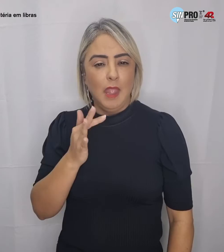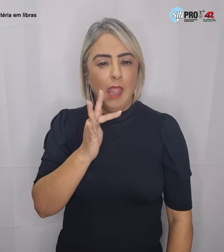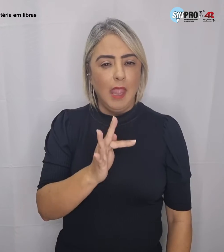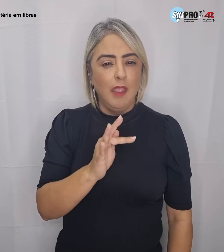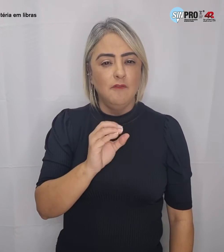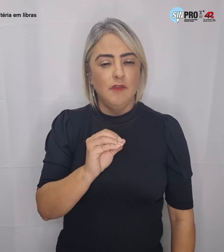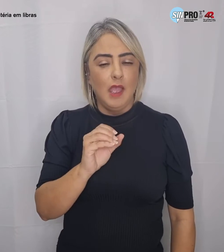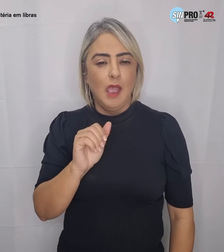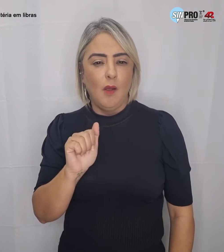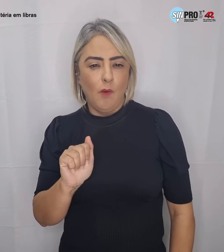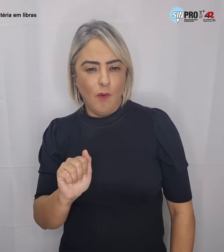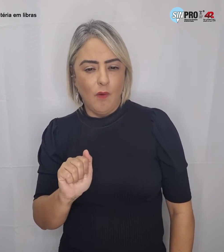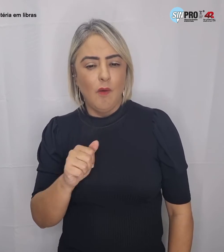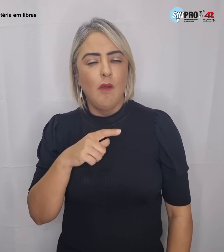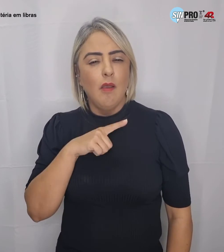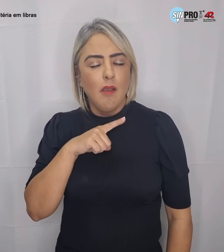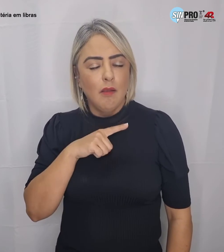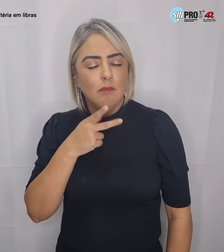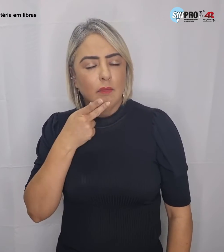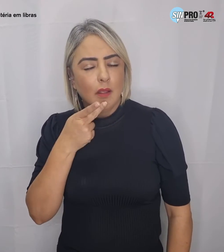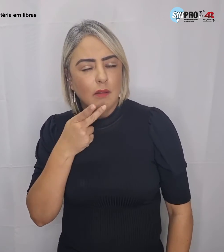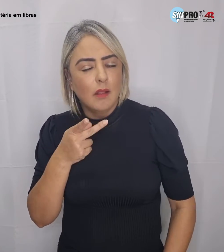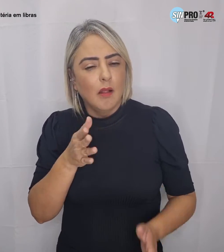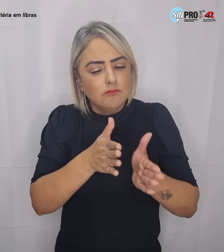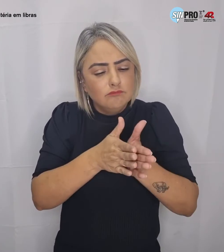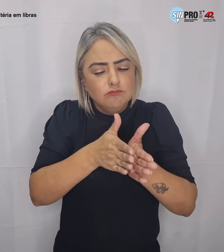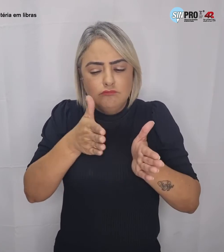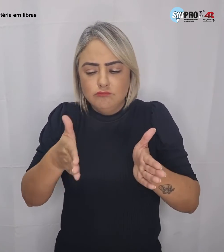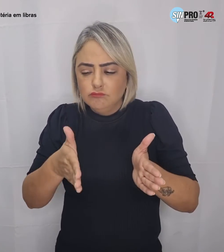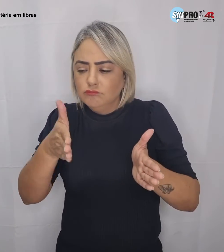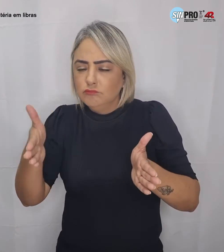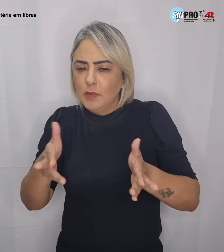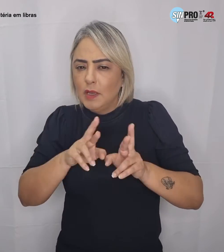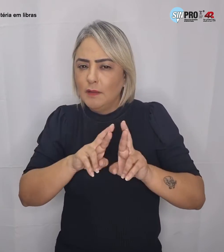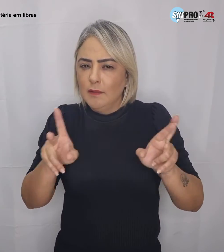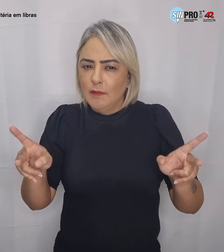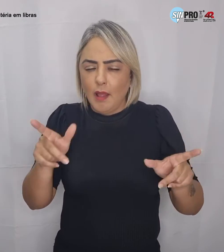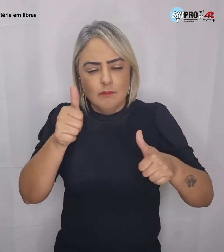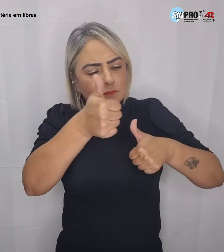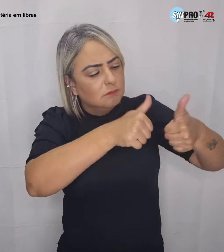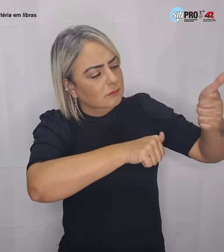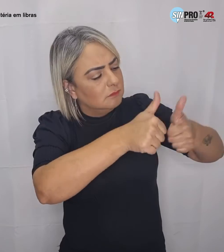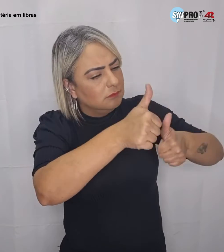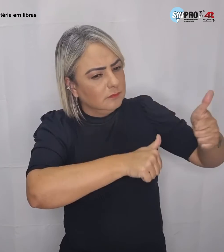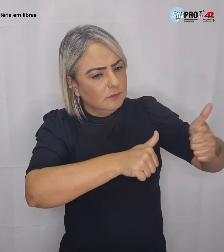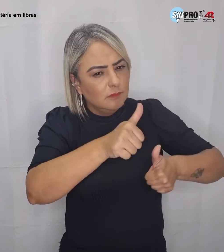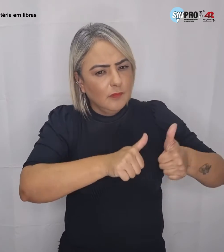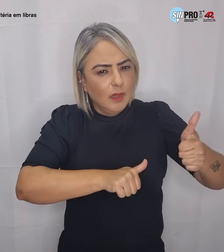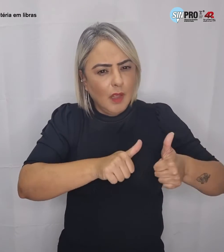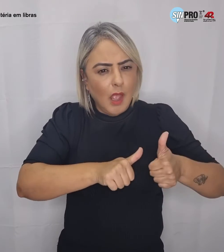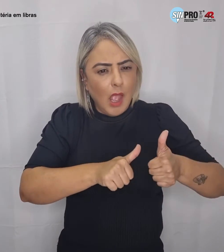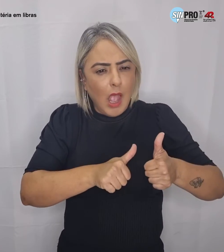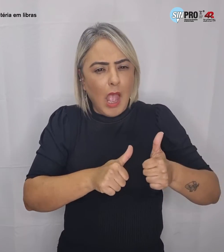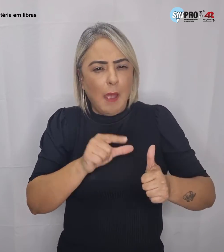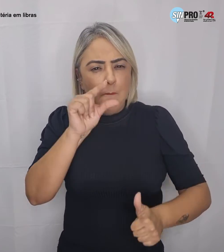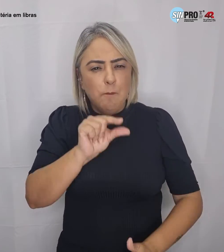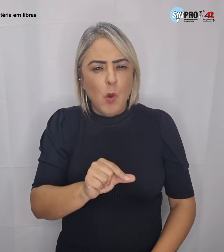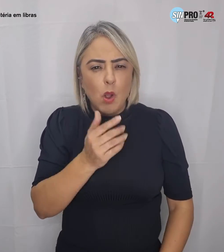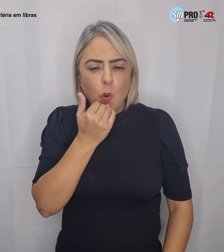a FAO considerou dois períodos distintos para analisar a subalimentação no